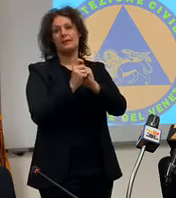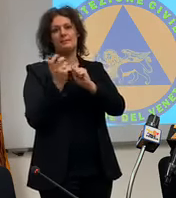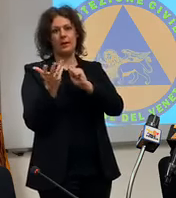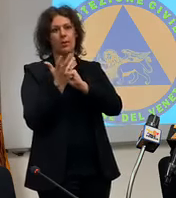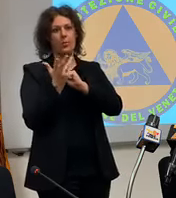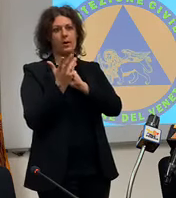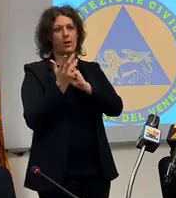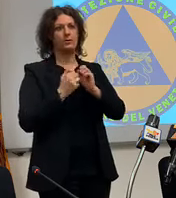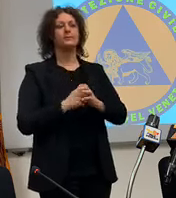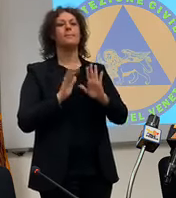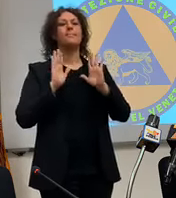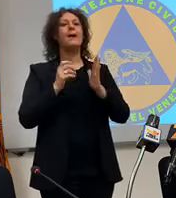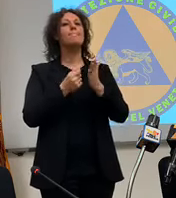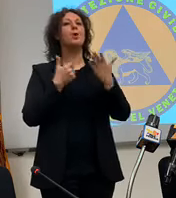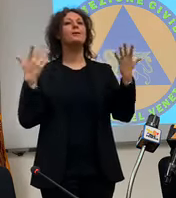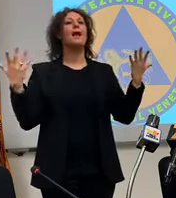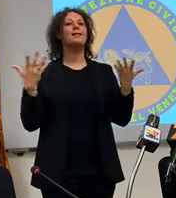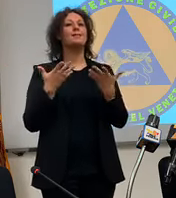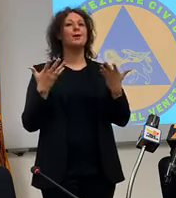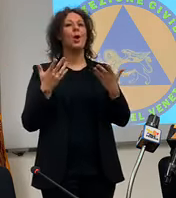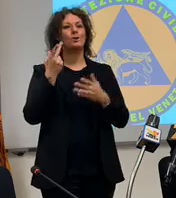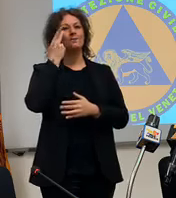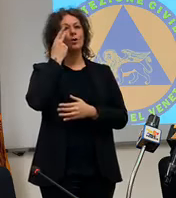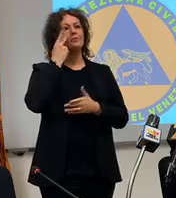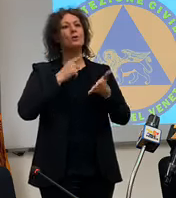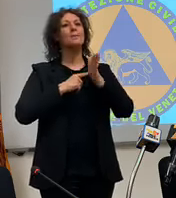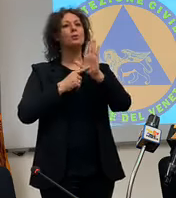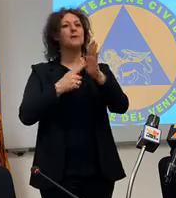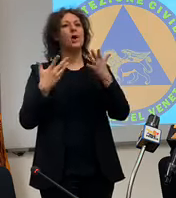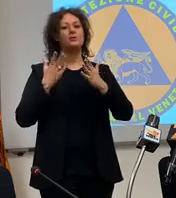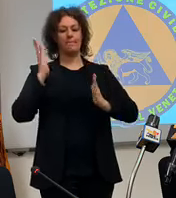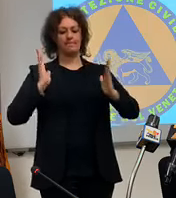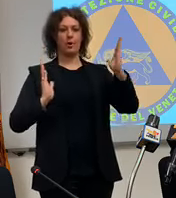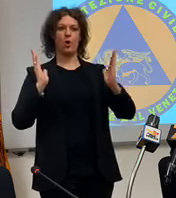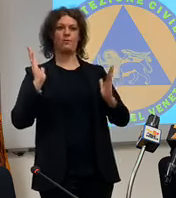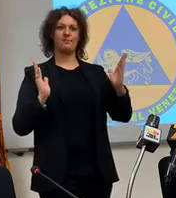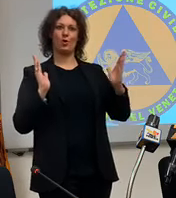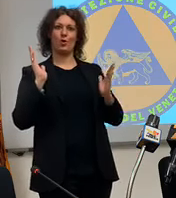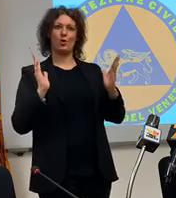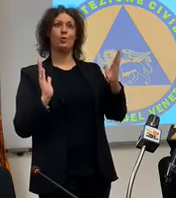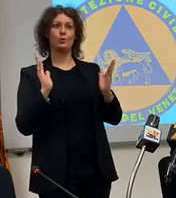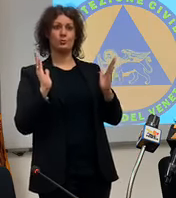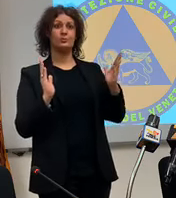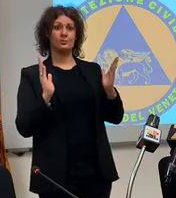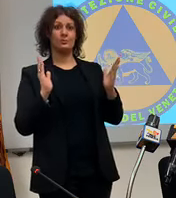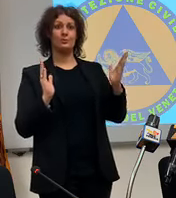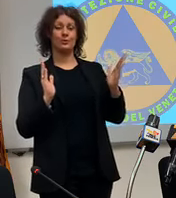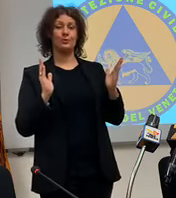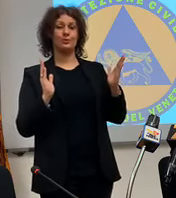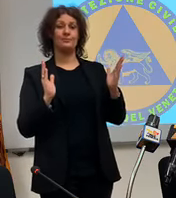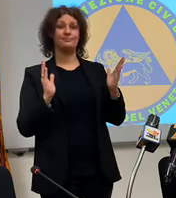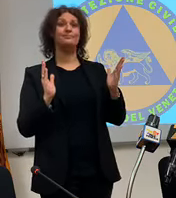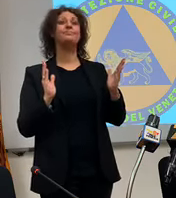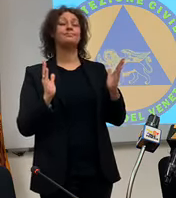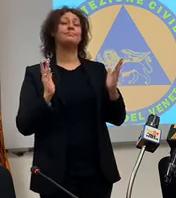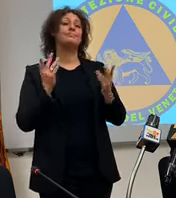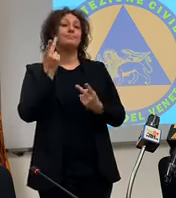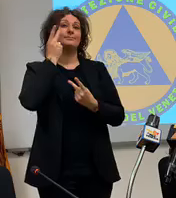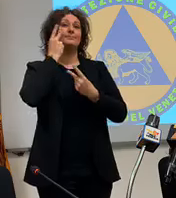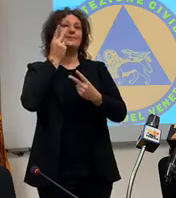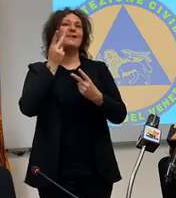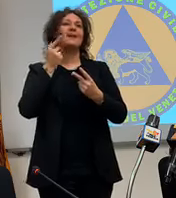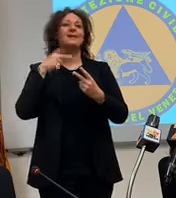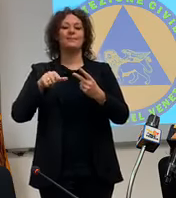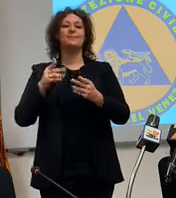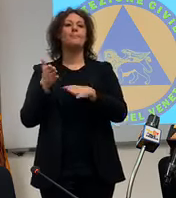quello che è importante il parallelismo che vi volevo far vedere È che effettivamente insomma coincide con quello che è l'aumento della